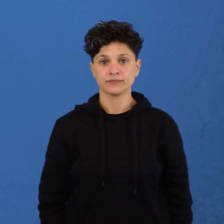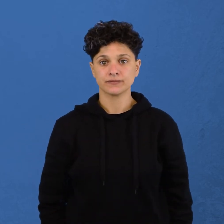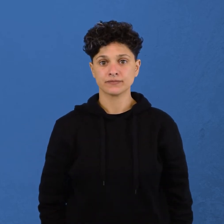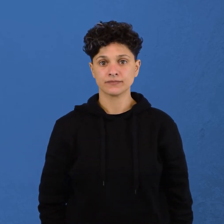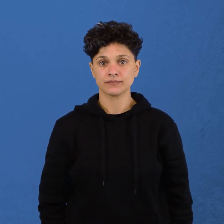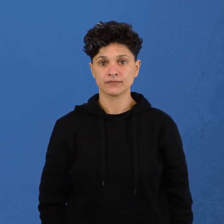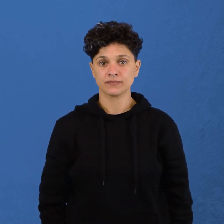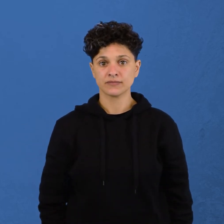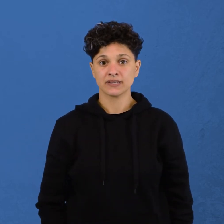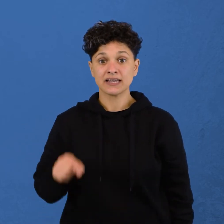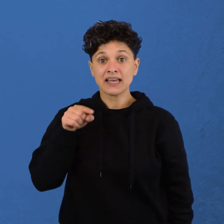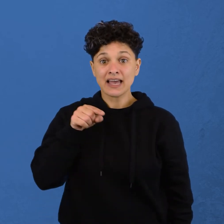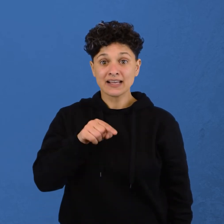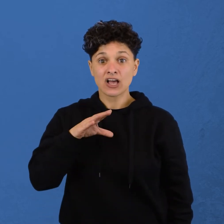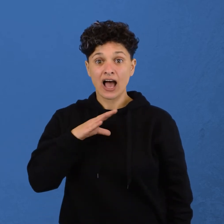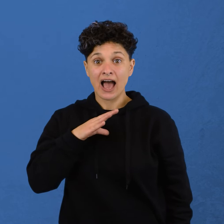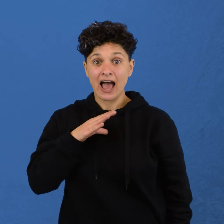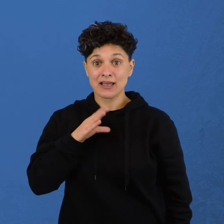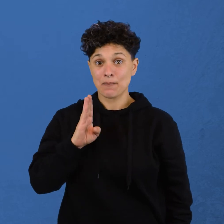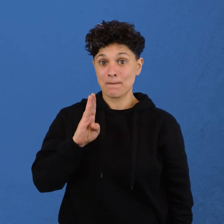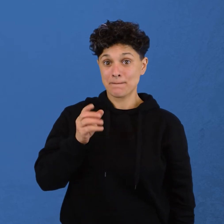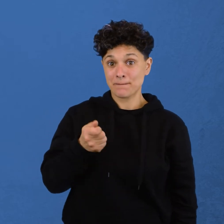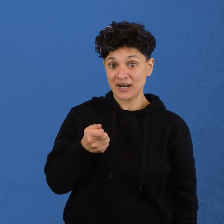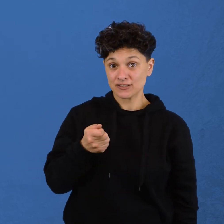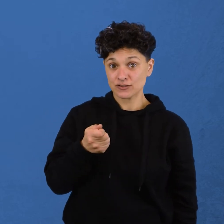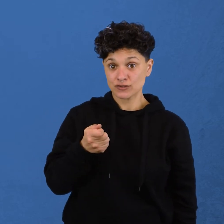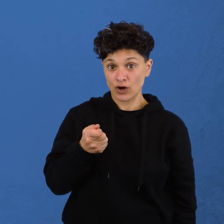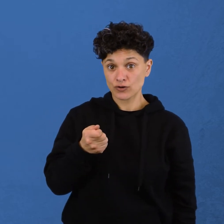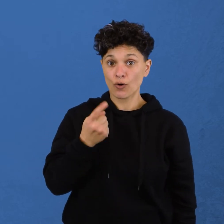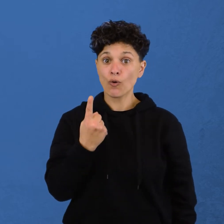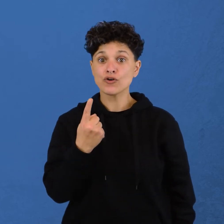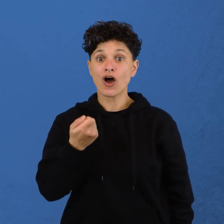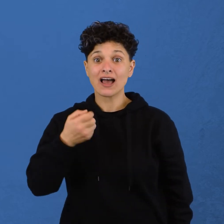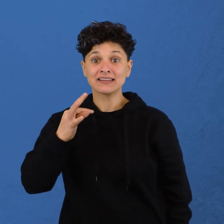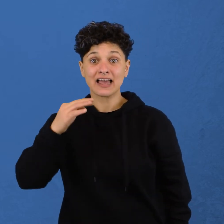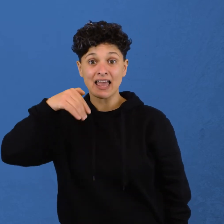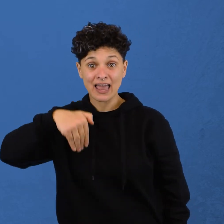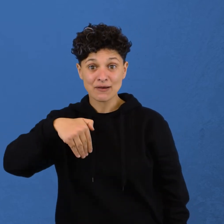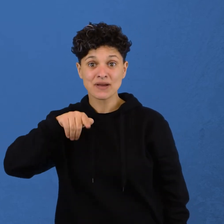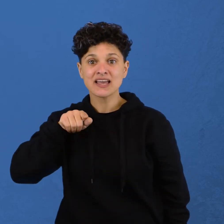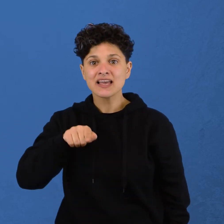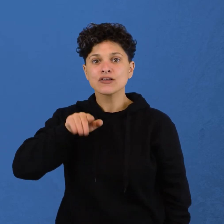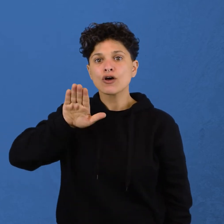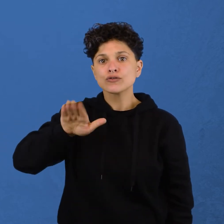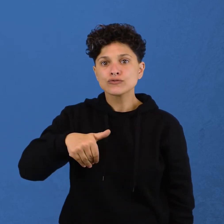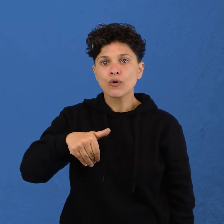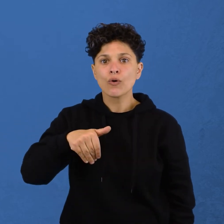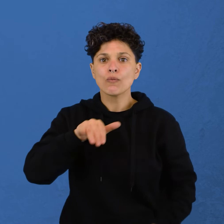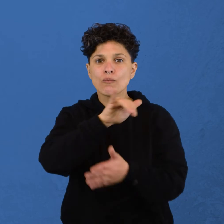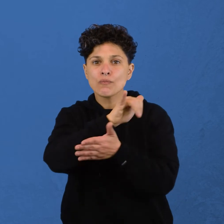La presión patrón de una atmósfera, 1 atm, es la presión atmosférica promedio a